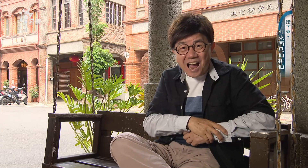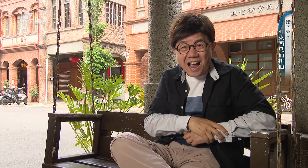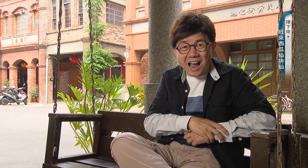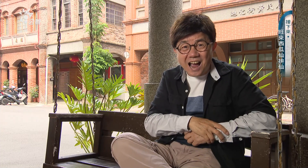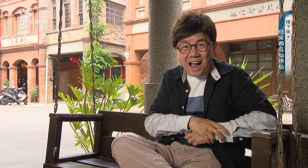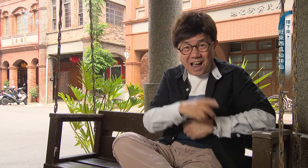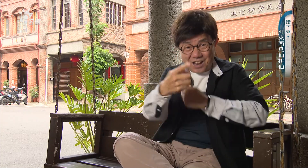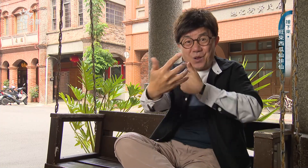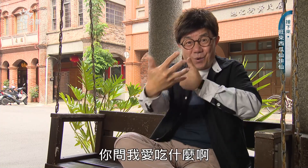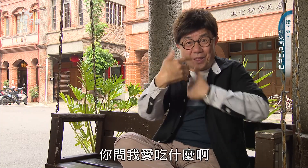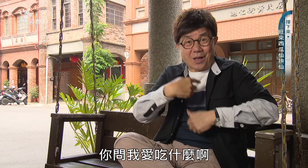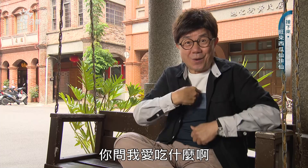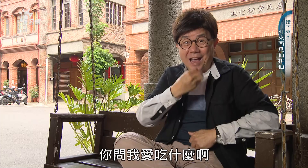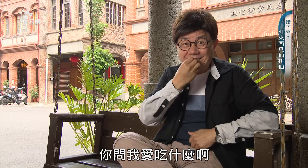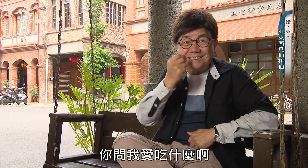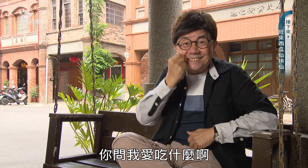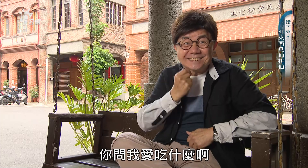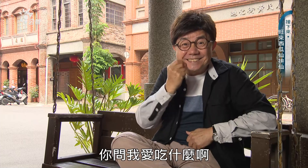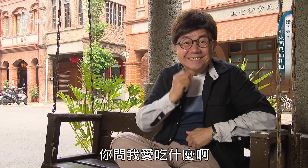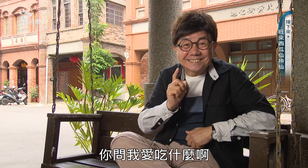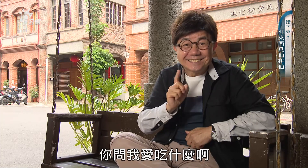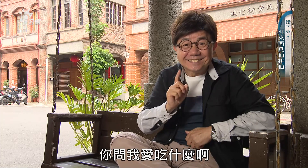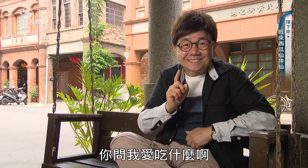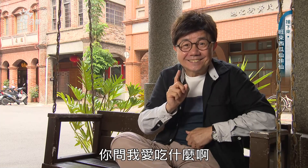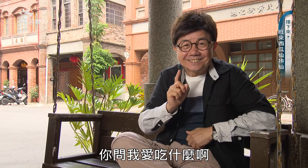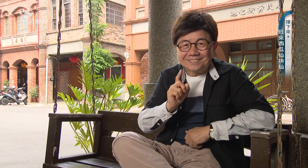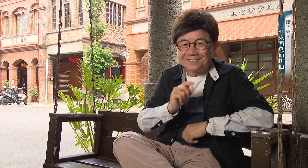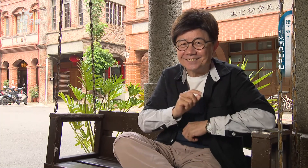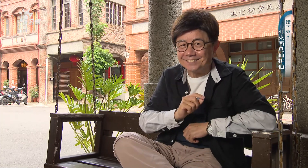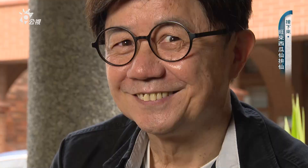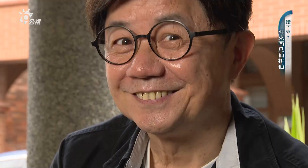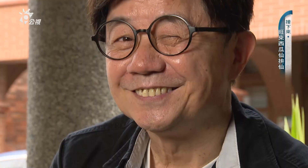啊？你问我爱吃什么啊？